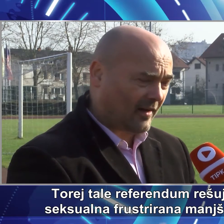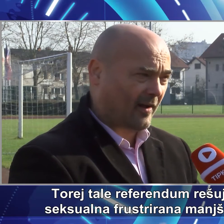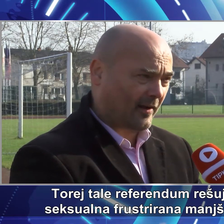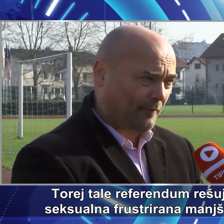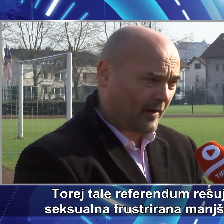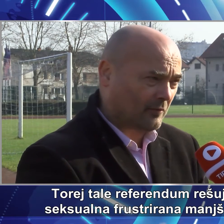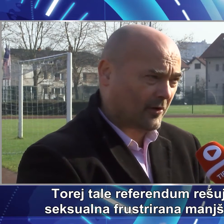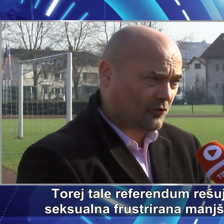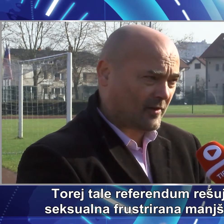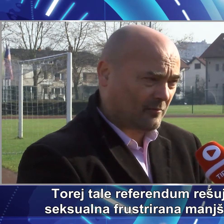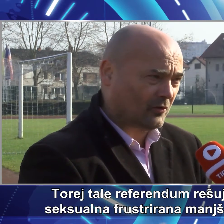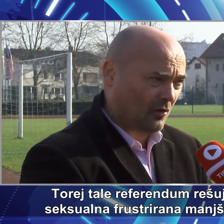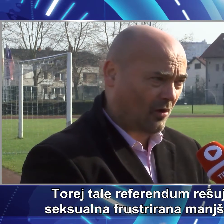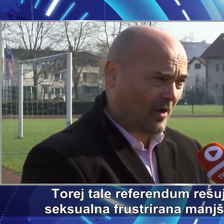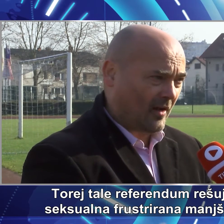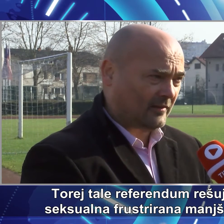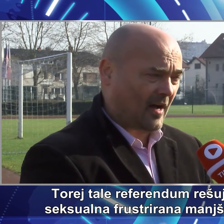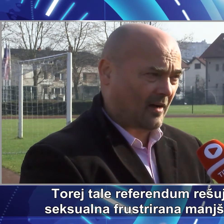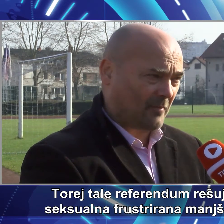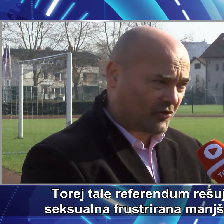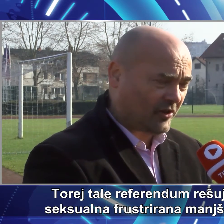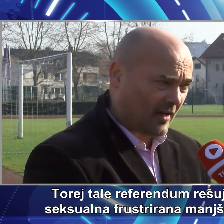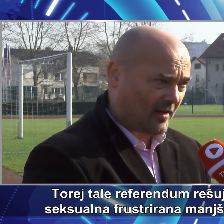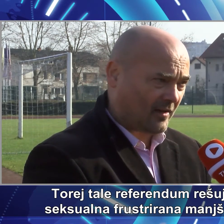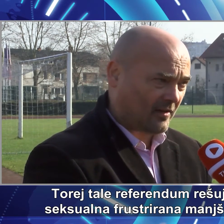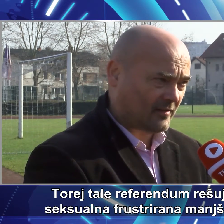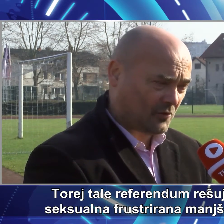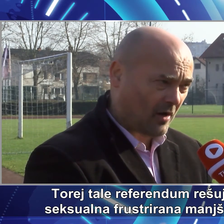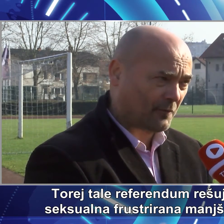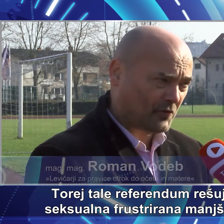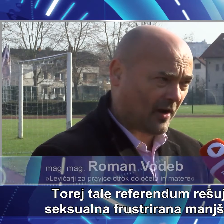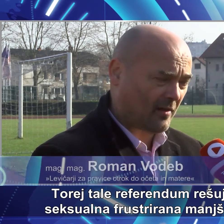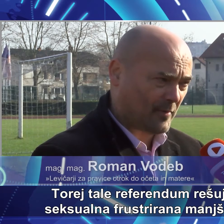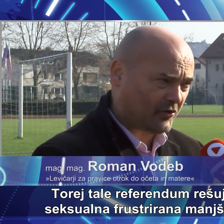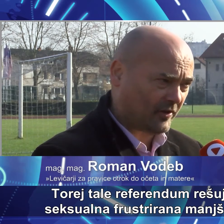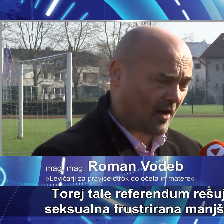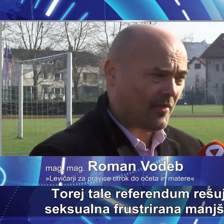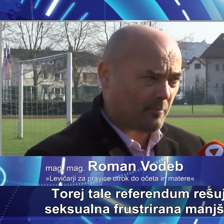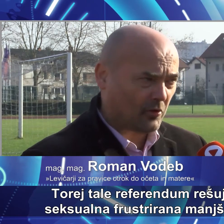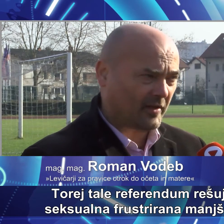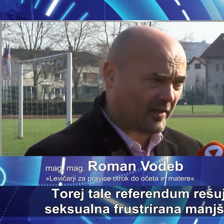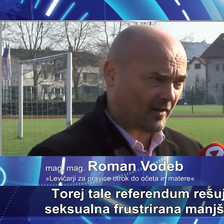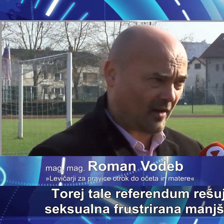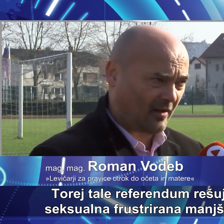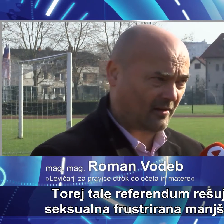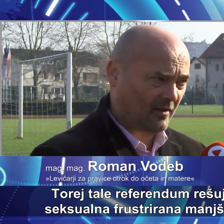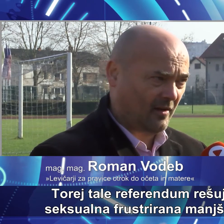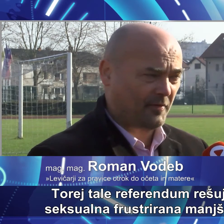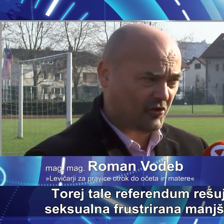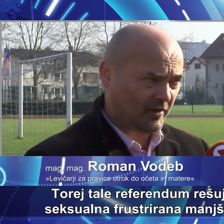Torej, ta referendum rešuje samo to, da manjšina, seksualno frustrirana manjšina, ne bo